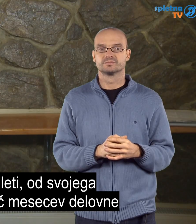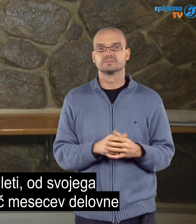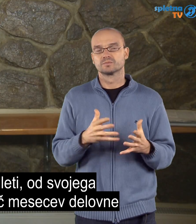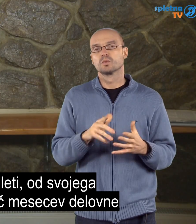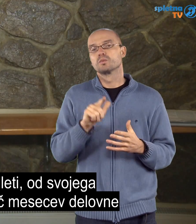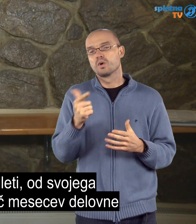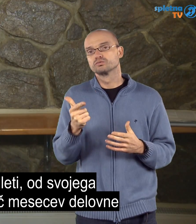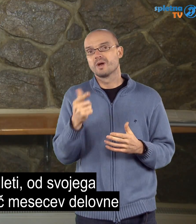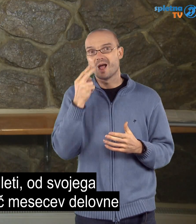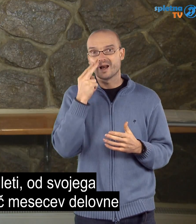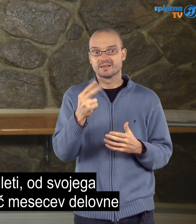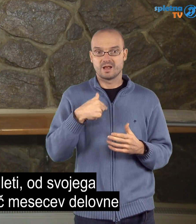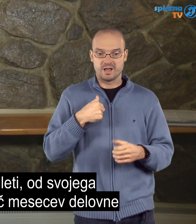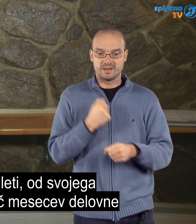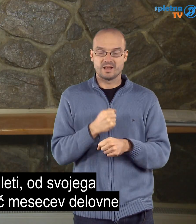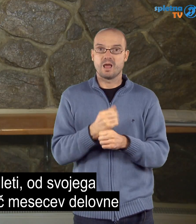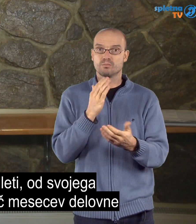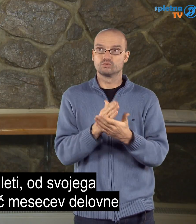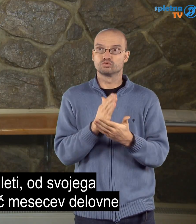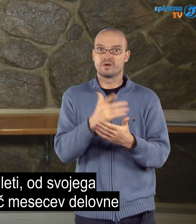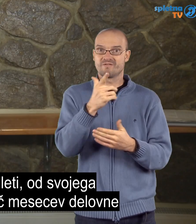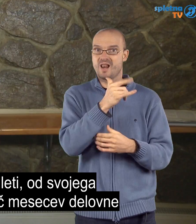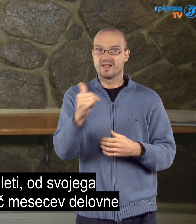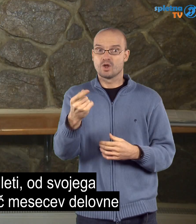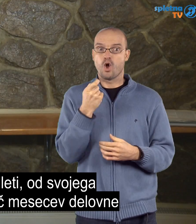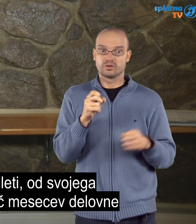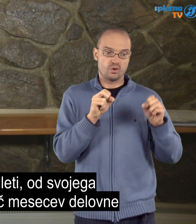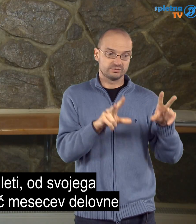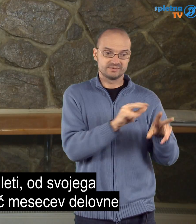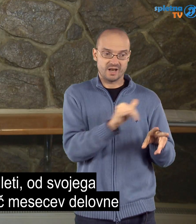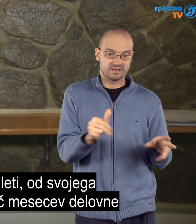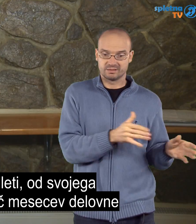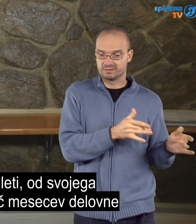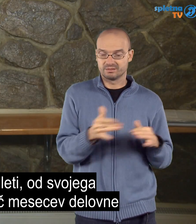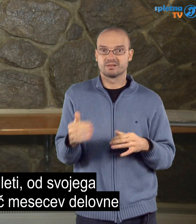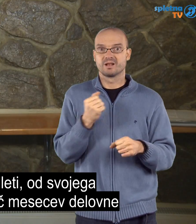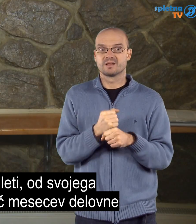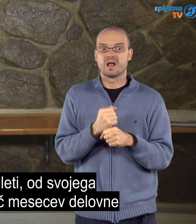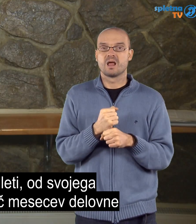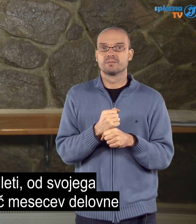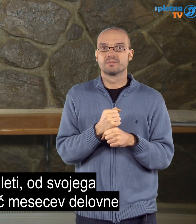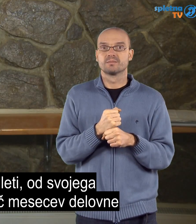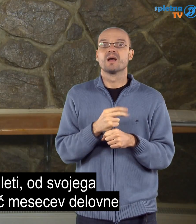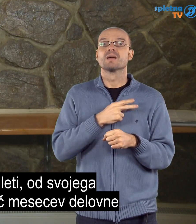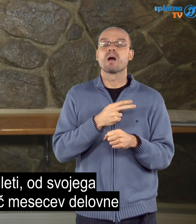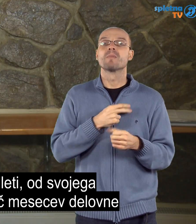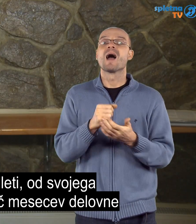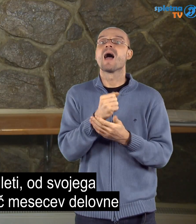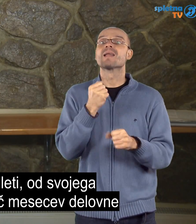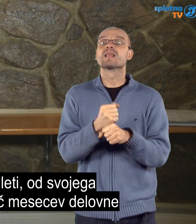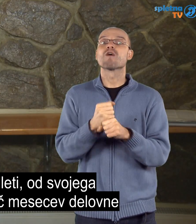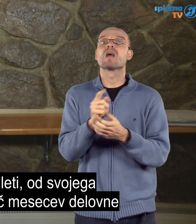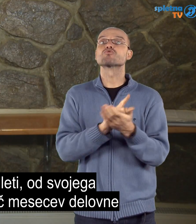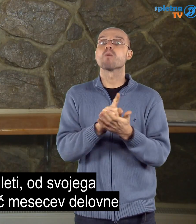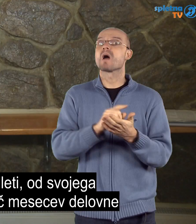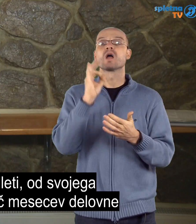drugače pa tako, glede na to, da delam že 2 leti od svojega 18. leta, ne, pa imam delovne dobe 0